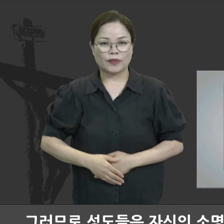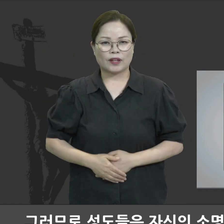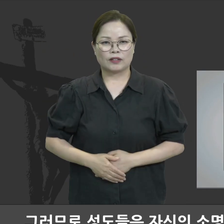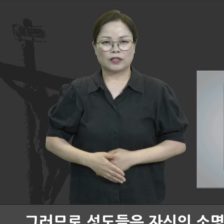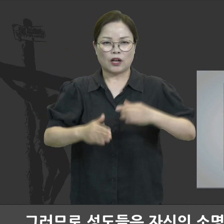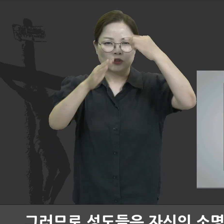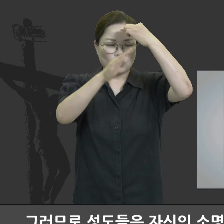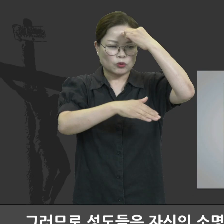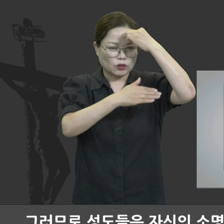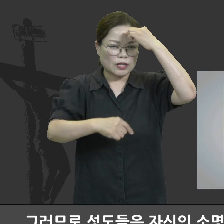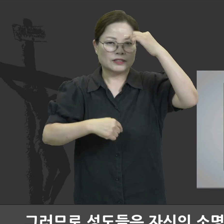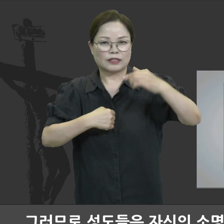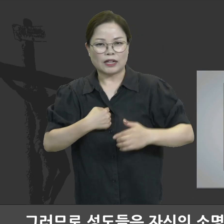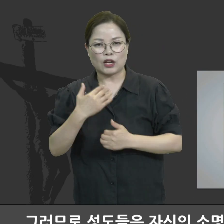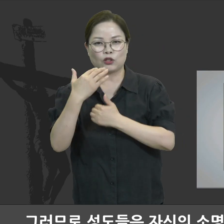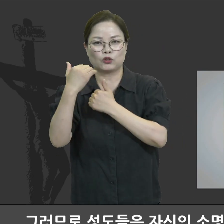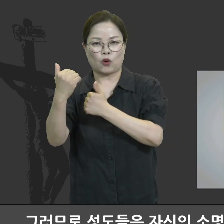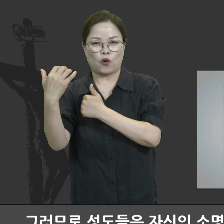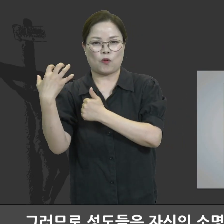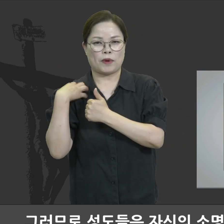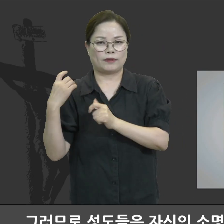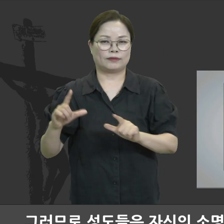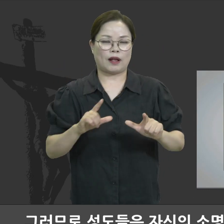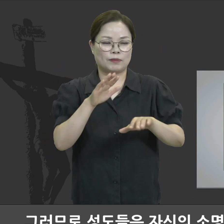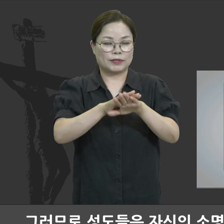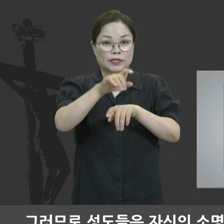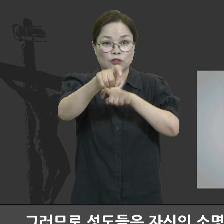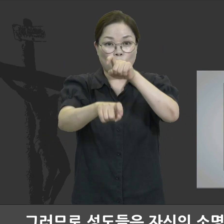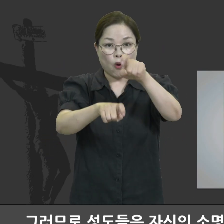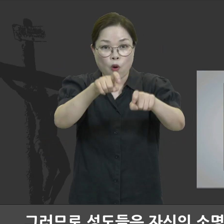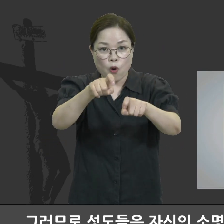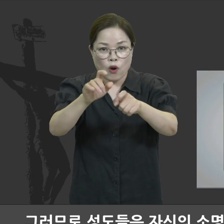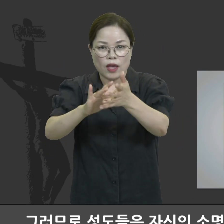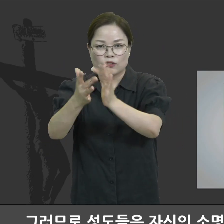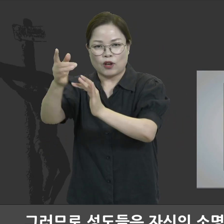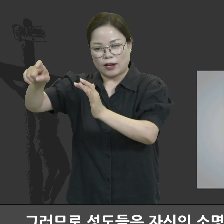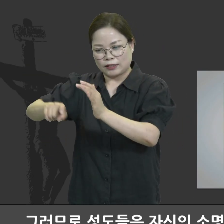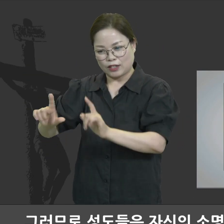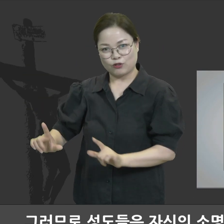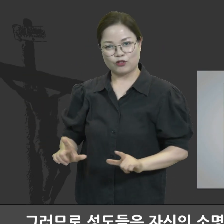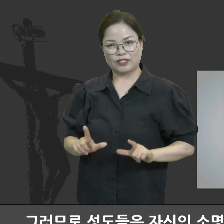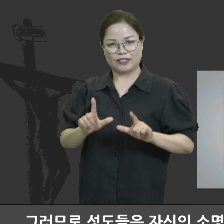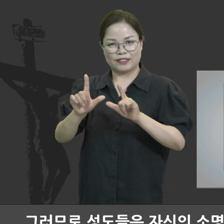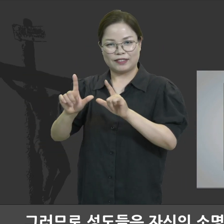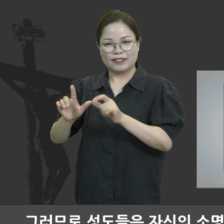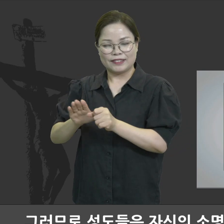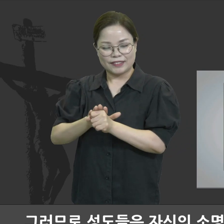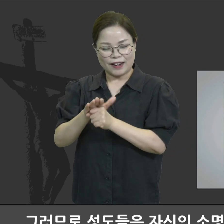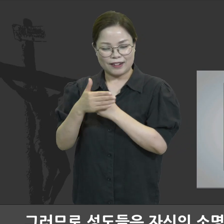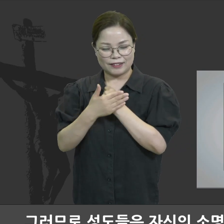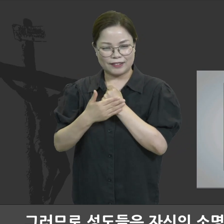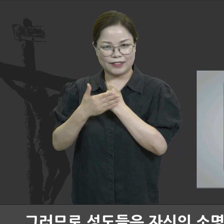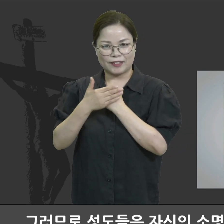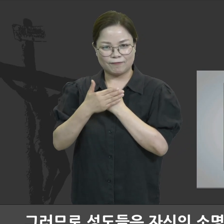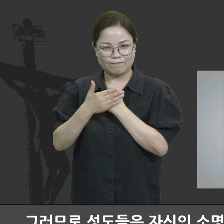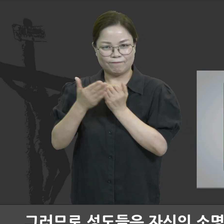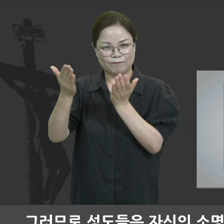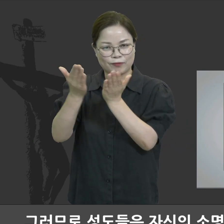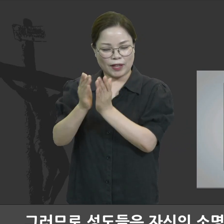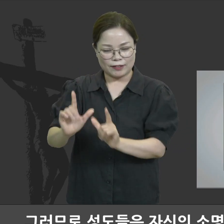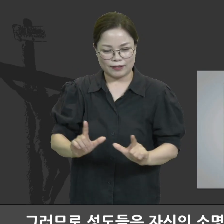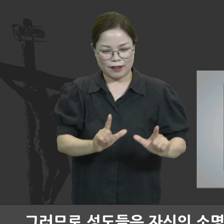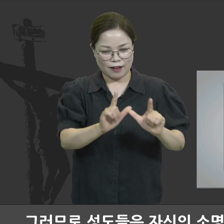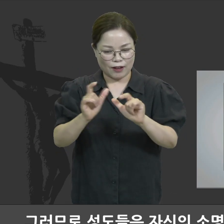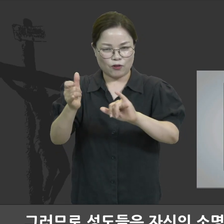그러므로 성도들은 자신의 소명을 삶으로 실천하며 그리스도 안에서 누리는 사랑과 은혜에 맞게